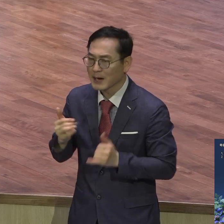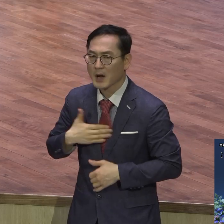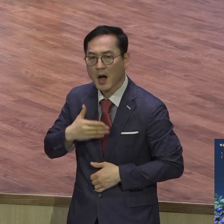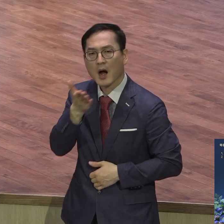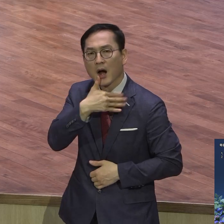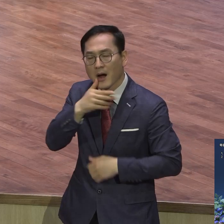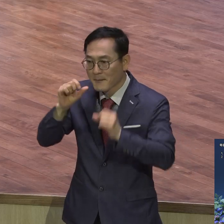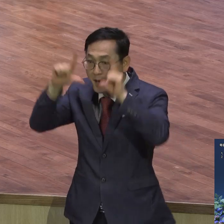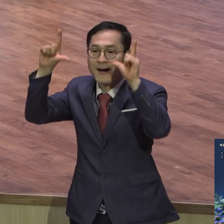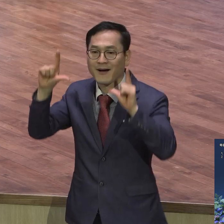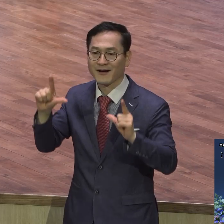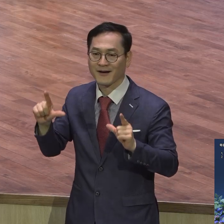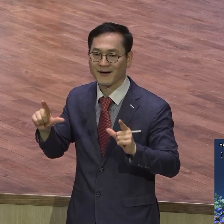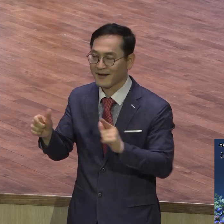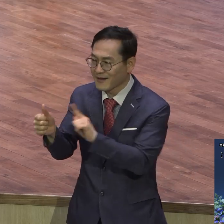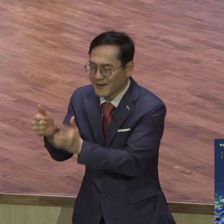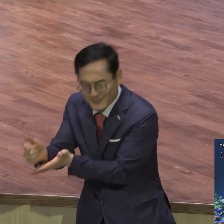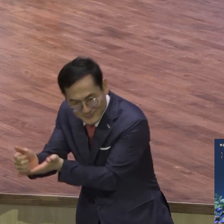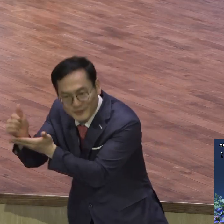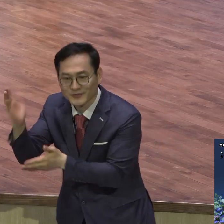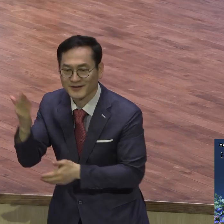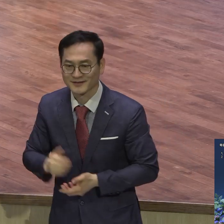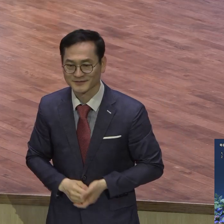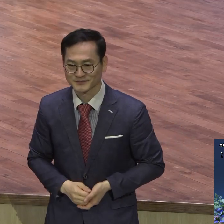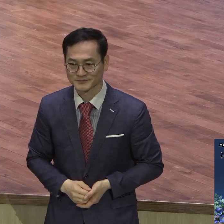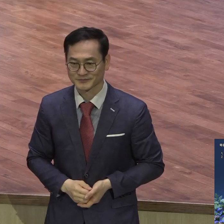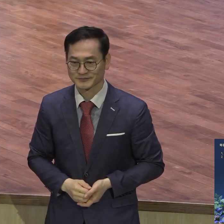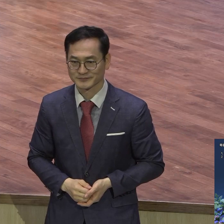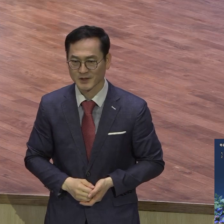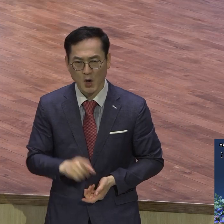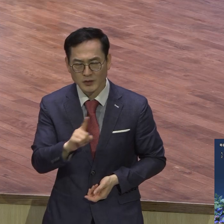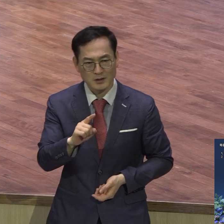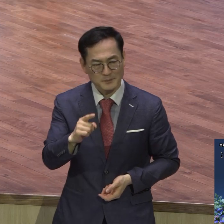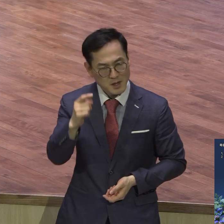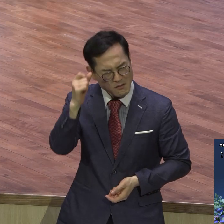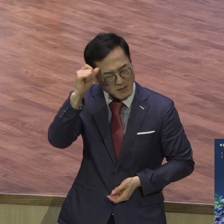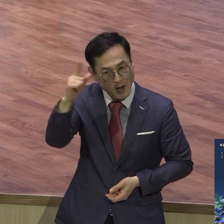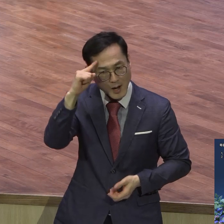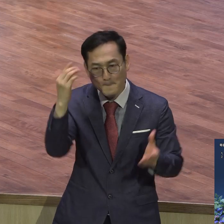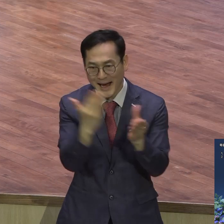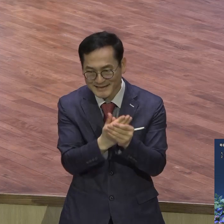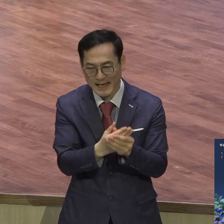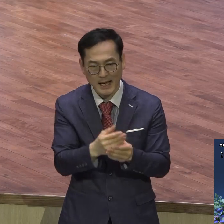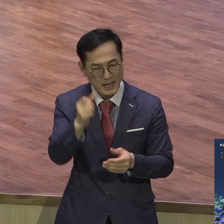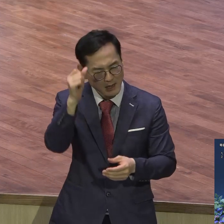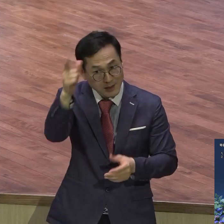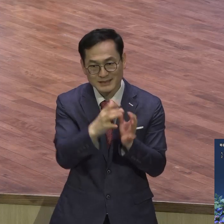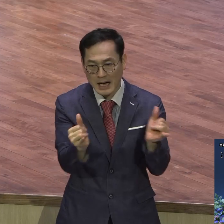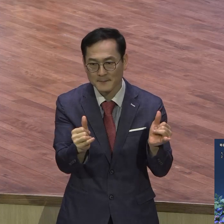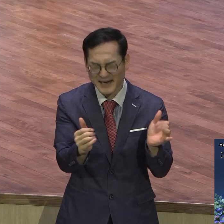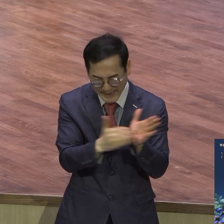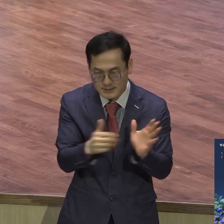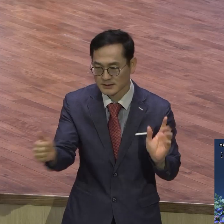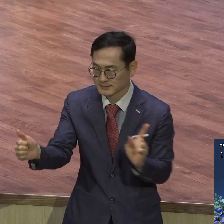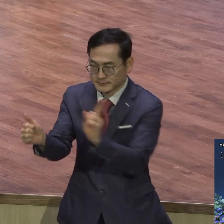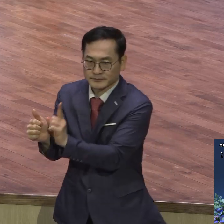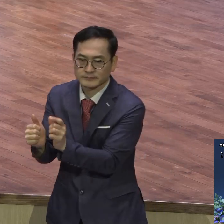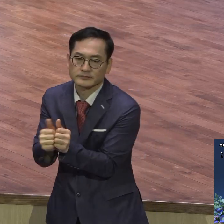당시 석학이었던 R.A. 토레이목 박사까지도 무디 목사의 동력자가 되었어요.